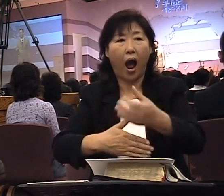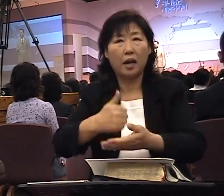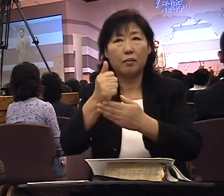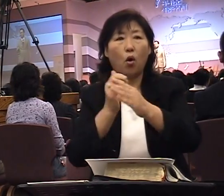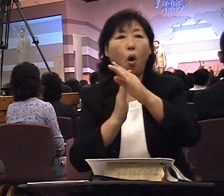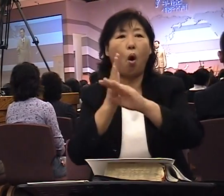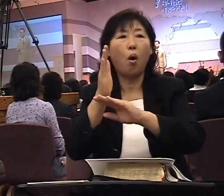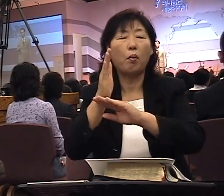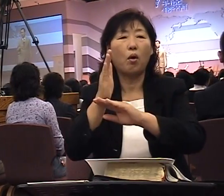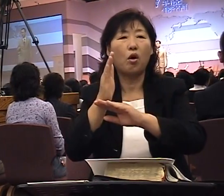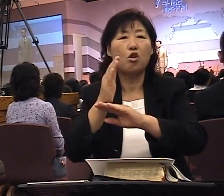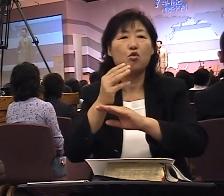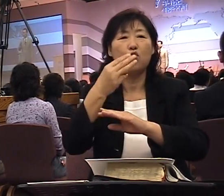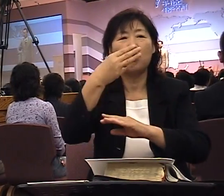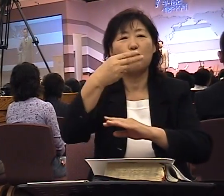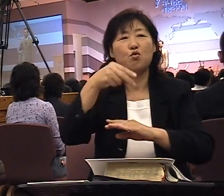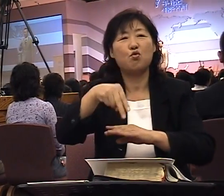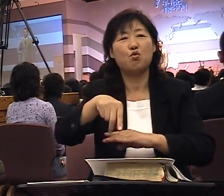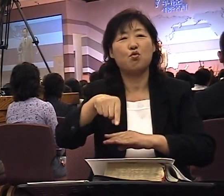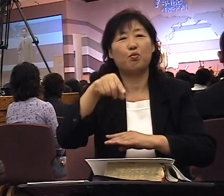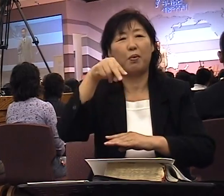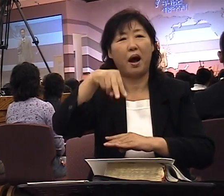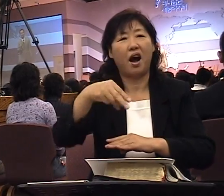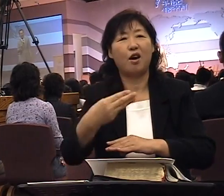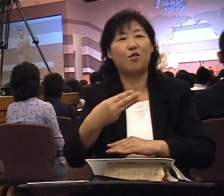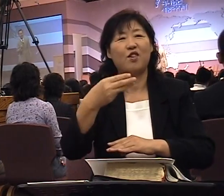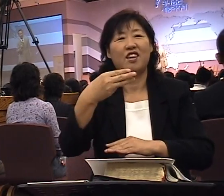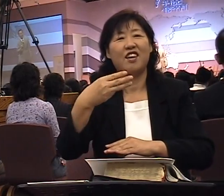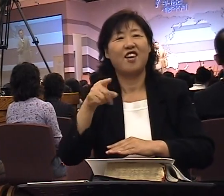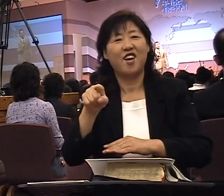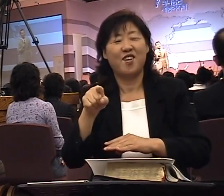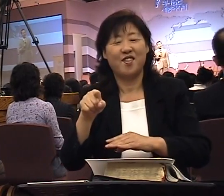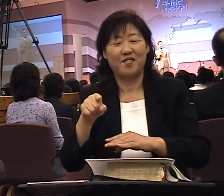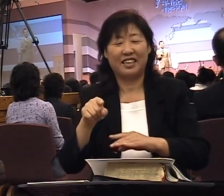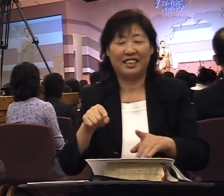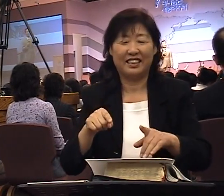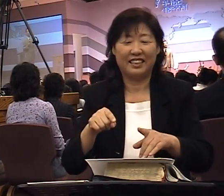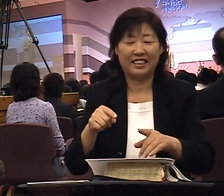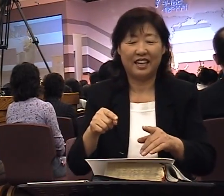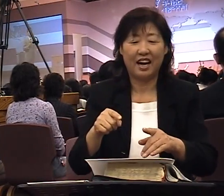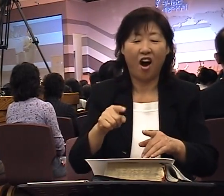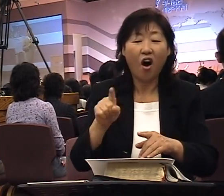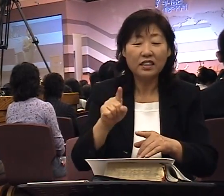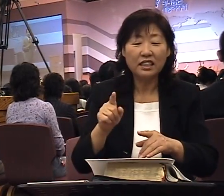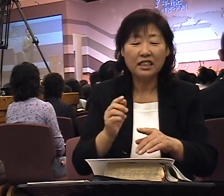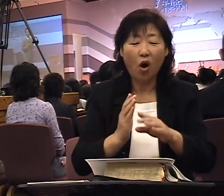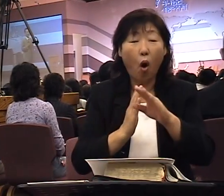presence. 여러분 이 overrule이라는 단어가 어디서 많이 사용되냐 하면은 재판소에서 법원에서 많이 사용이